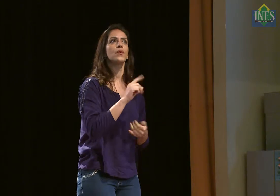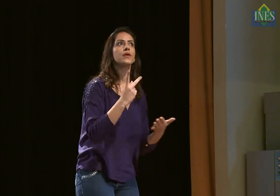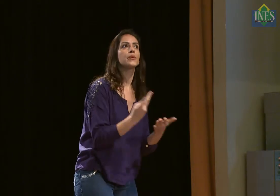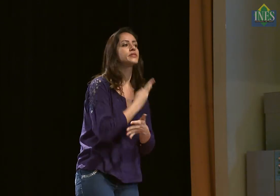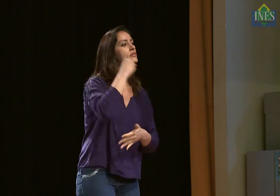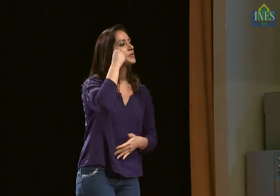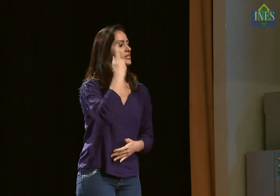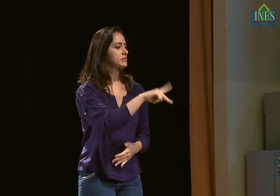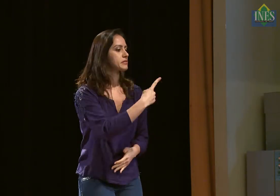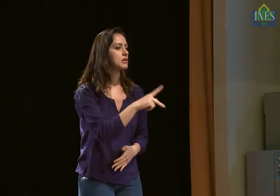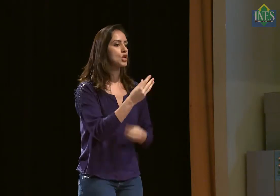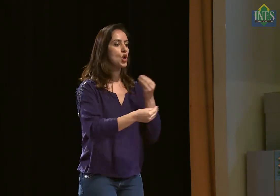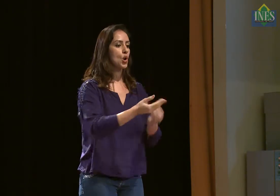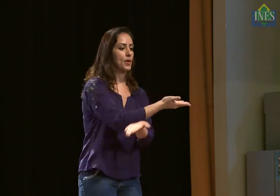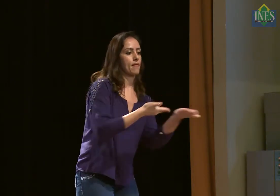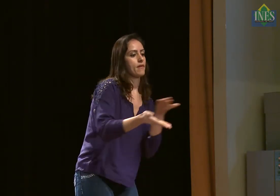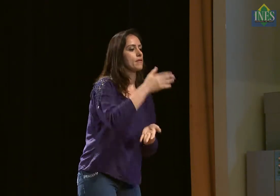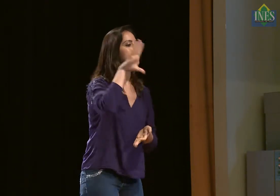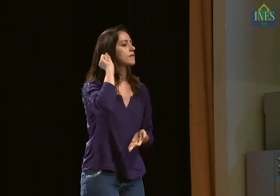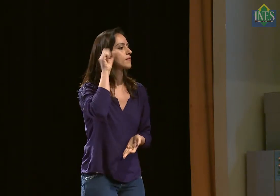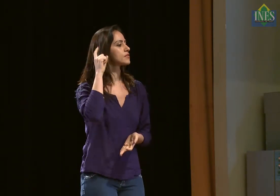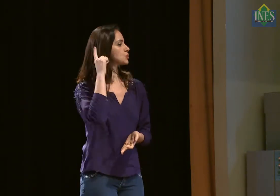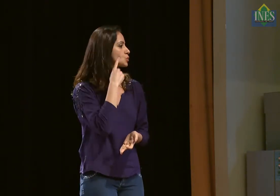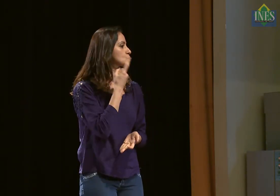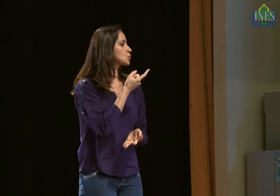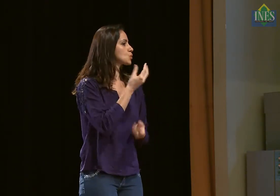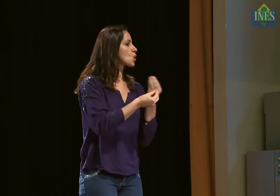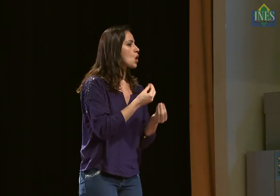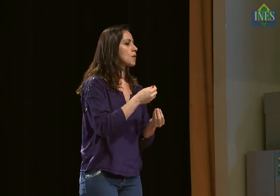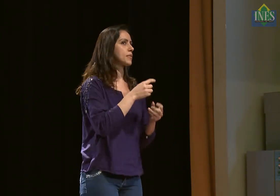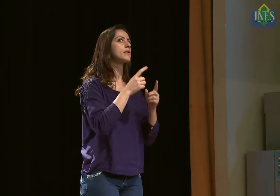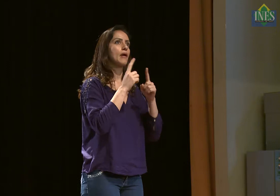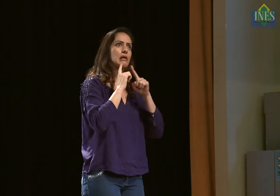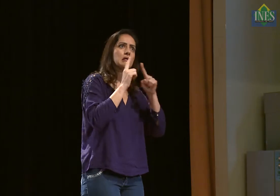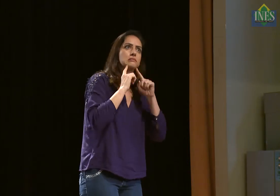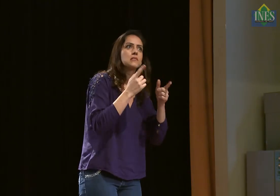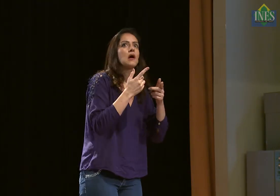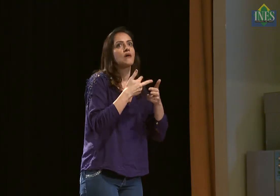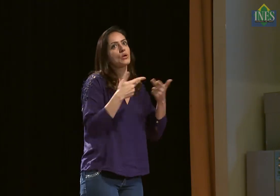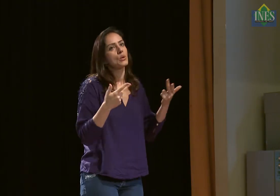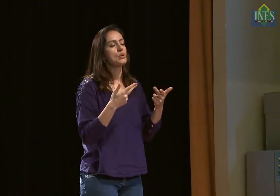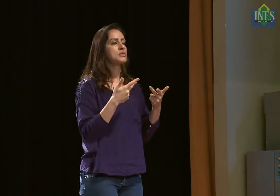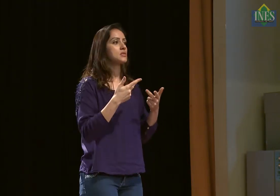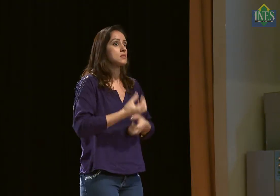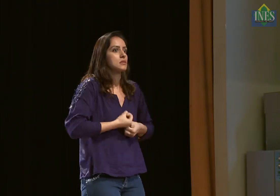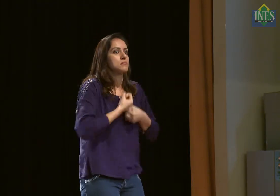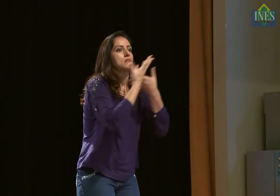sempre falavam, ó, enquanto experiências dele, como que era essa relação dos ouvintes, né, e com surdos, e faziam as suas queixas, reclamavam